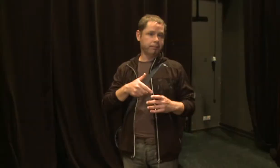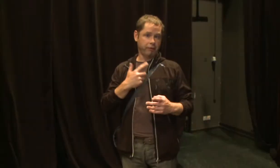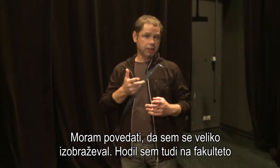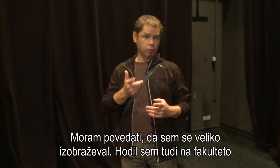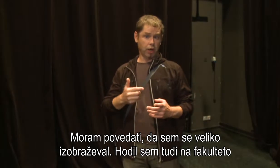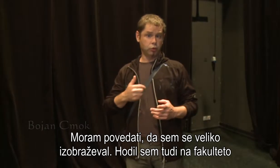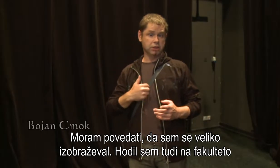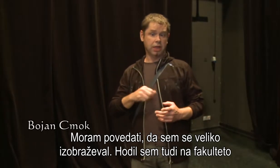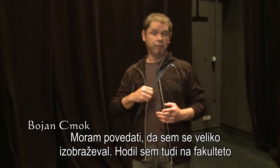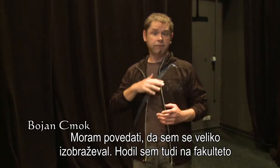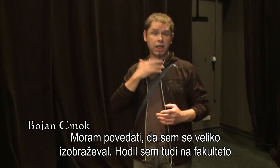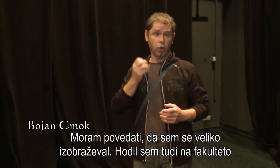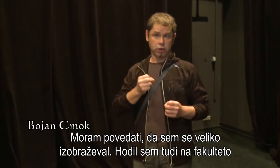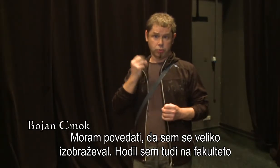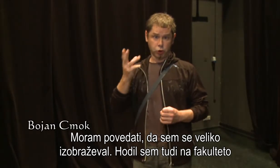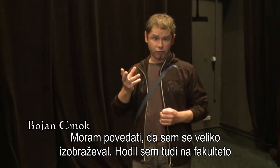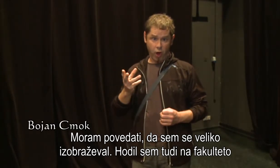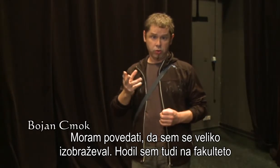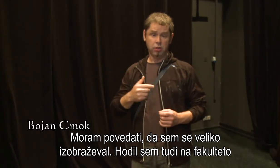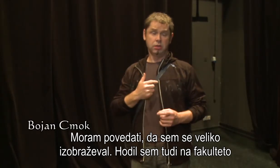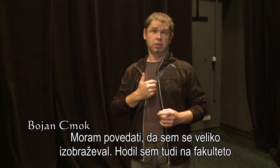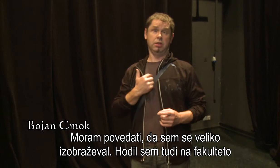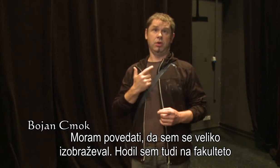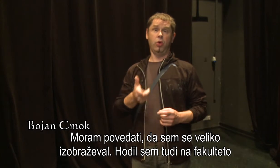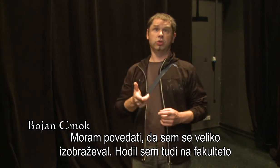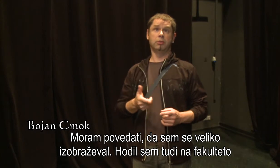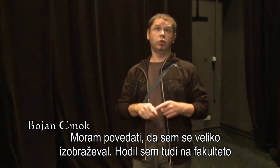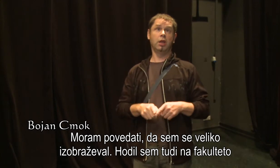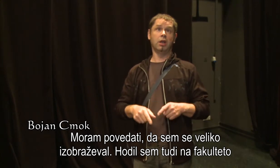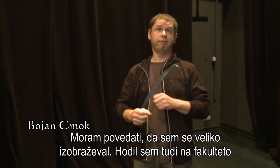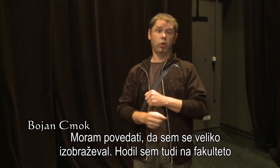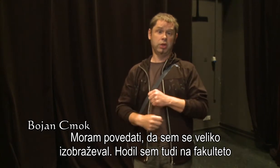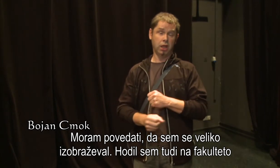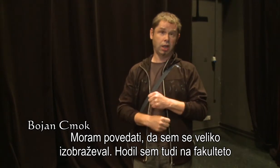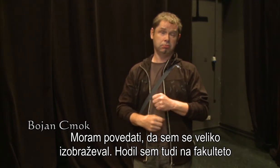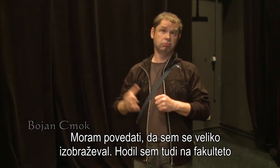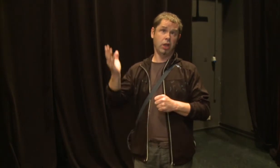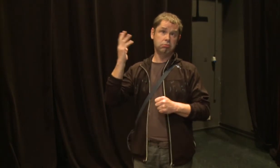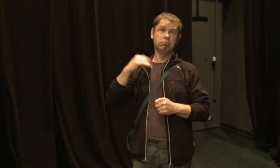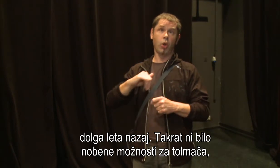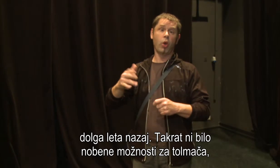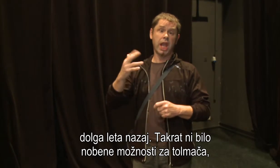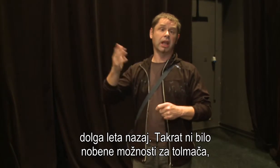Povedati moram, tudi sam veliko izobraževal. Hodil sem tudi na fakulteti, že dolga leta